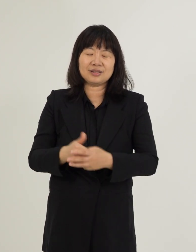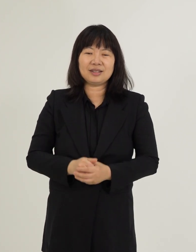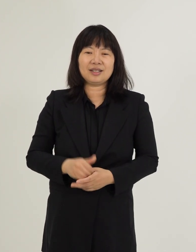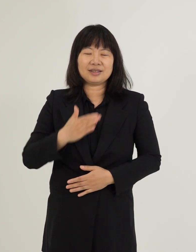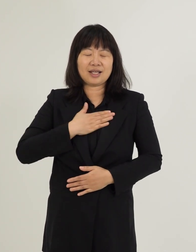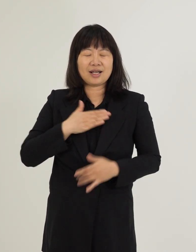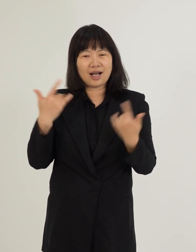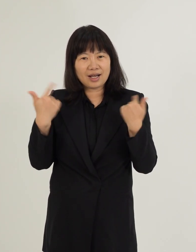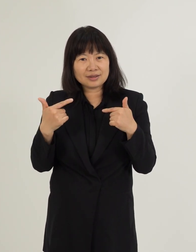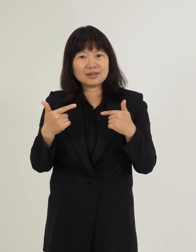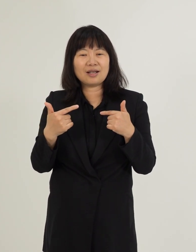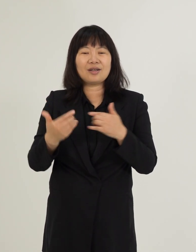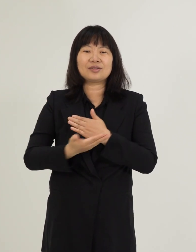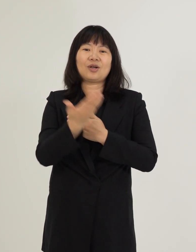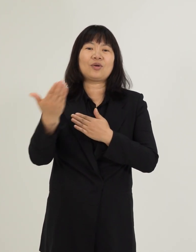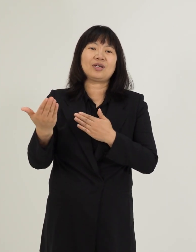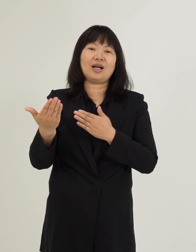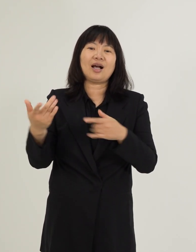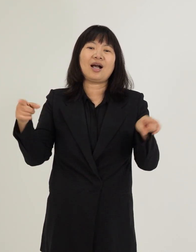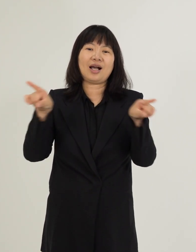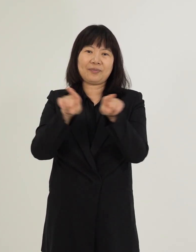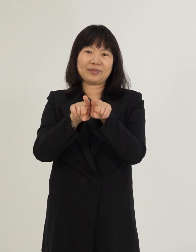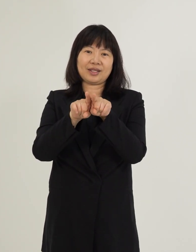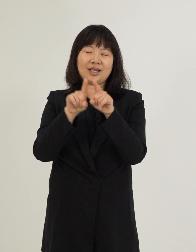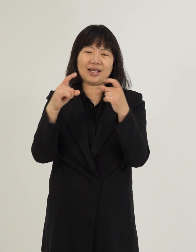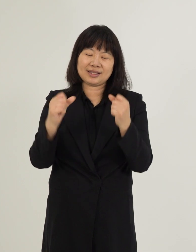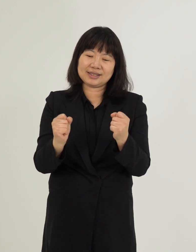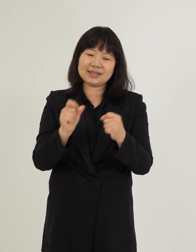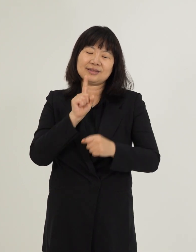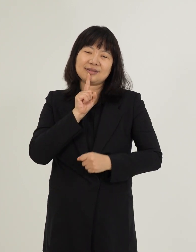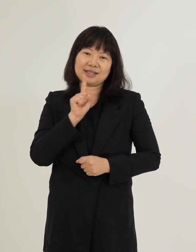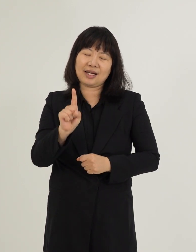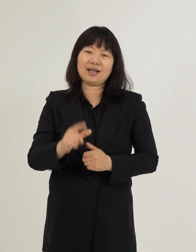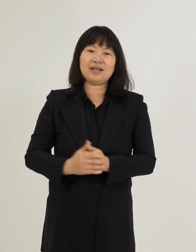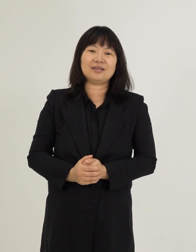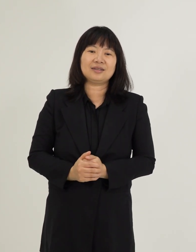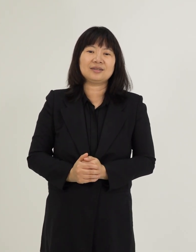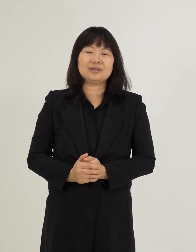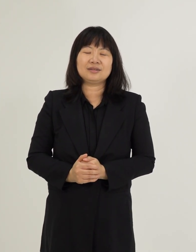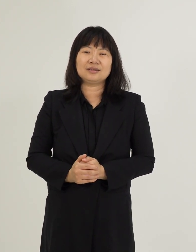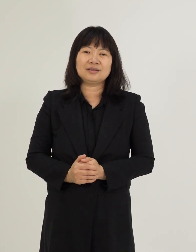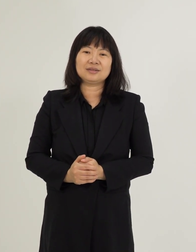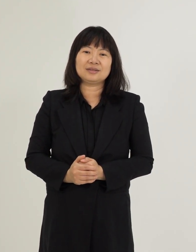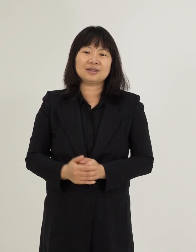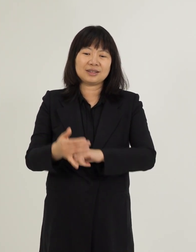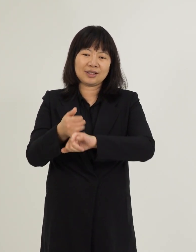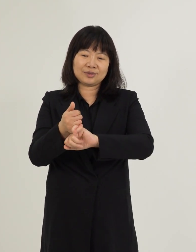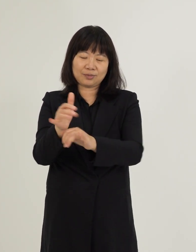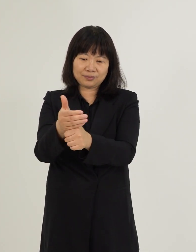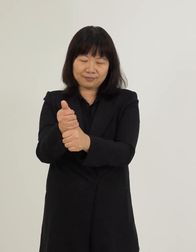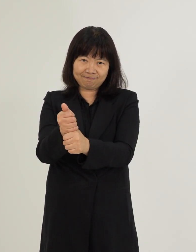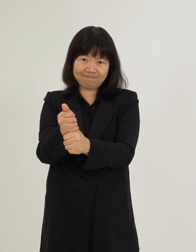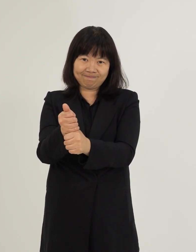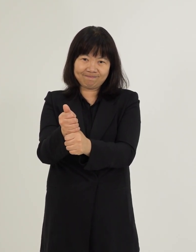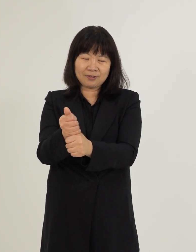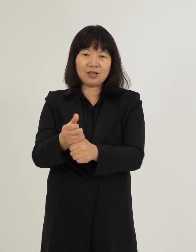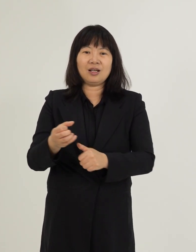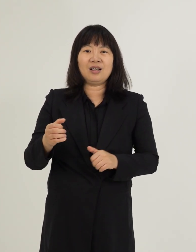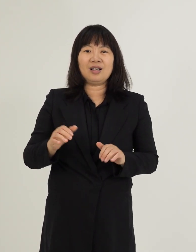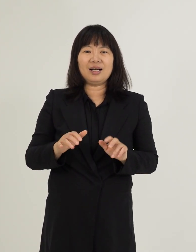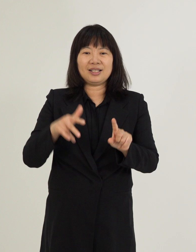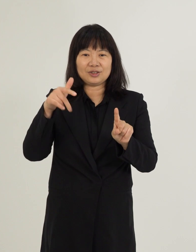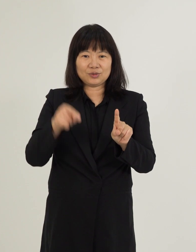내가 항상 너희와 함께 있으리라. 그 약속 붙잡고 또 한